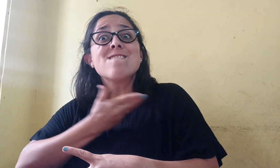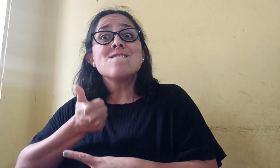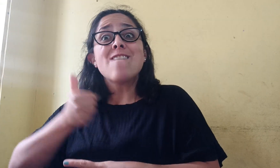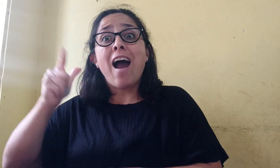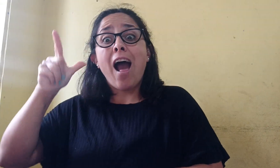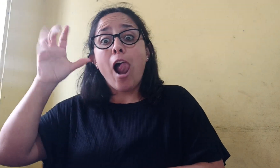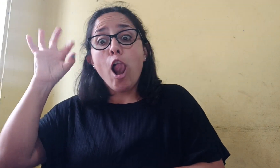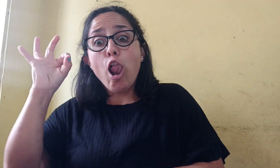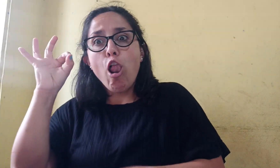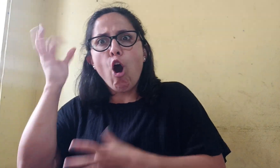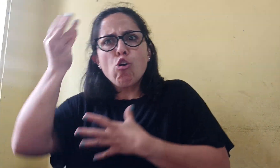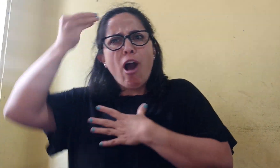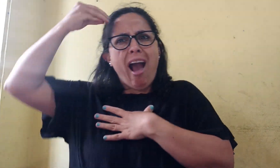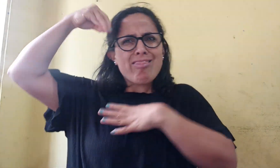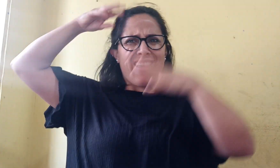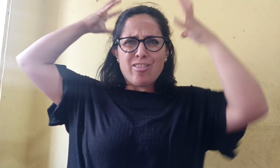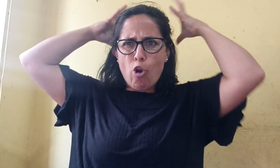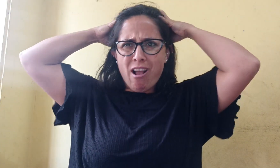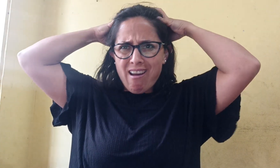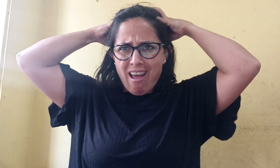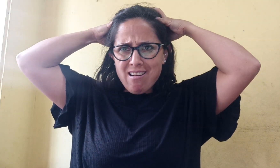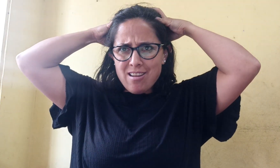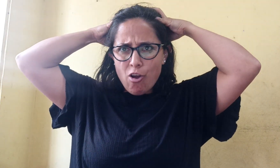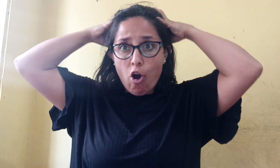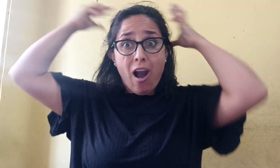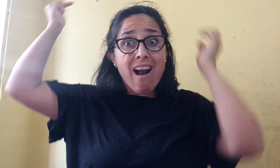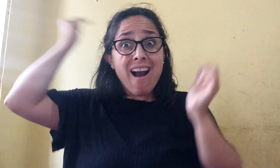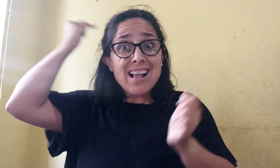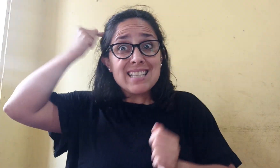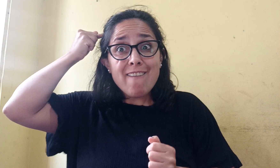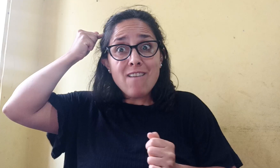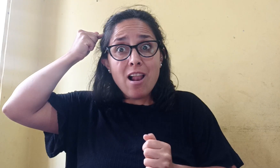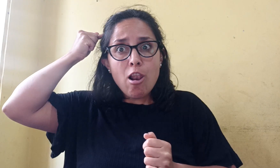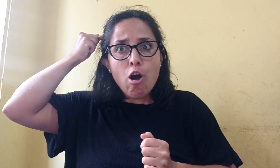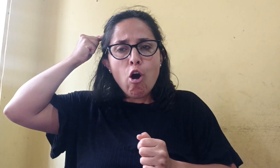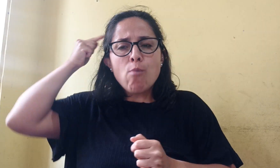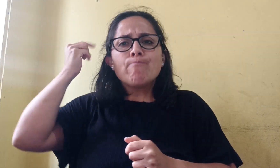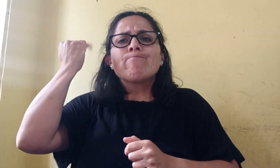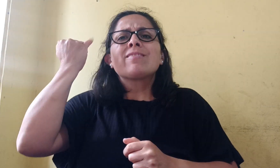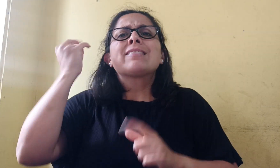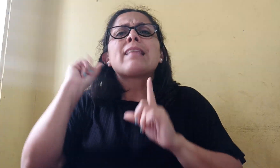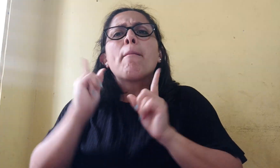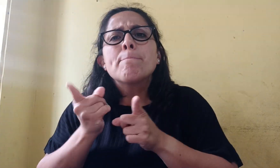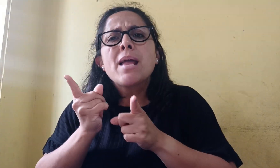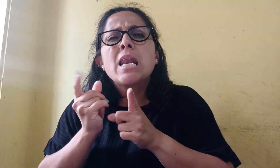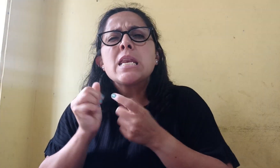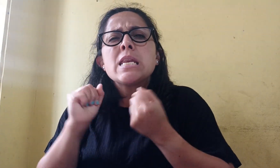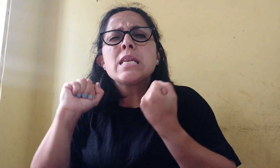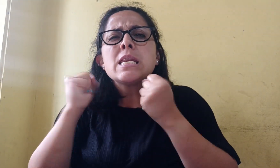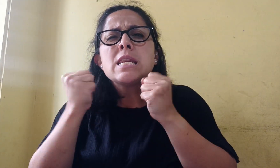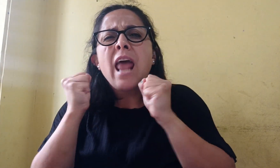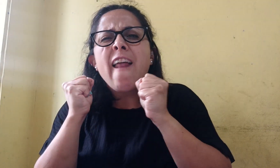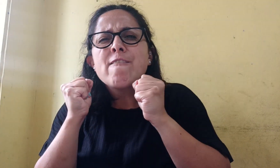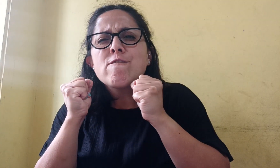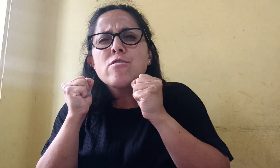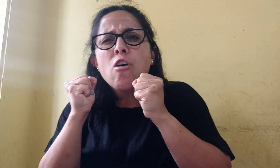está adentro del cráneo, ¿sí? Eso es encéfalo. Los nervios craneales, fíjense en el dibujito, está representado en